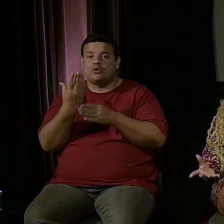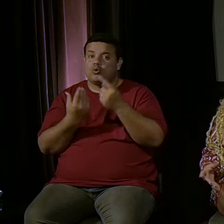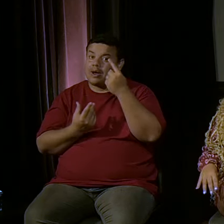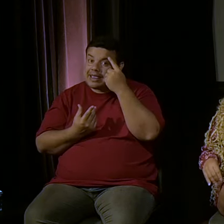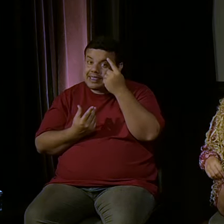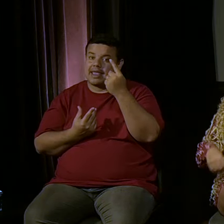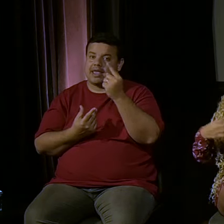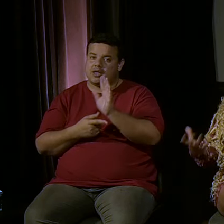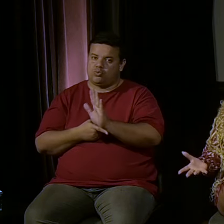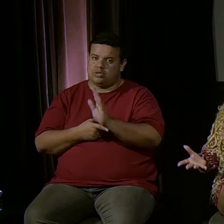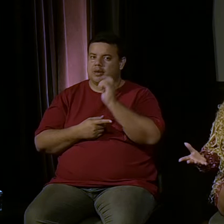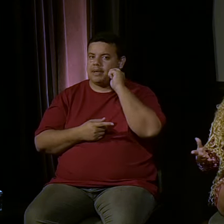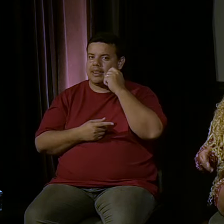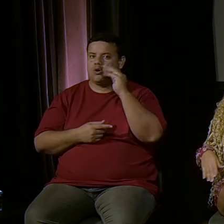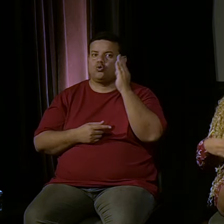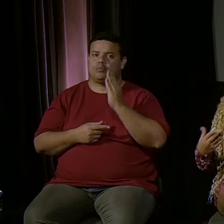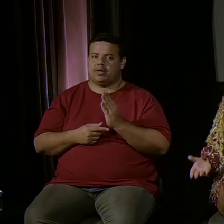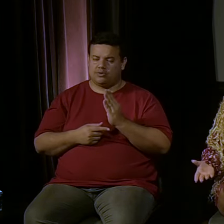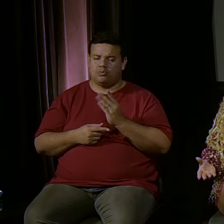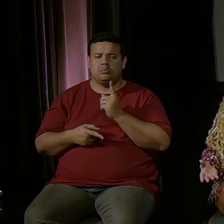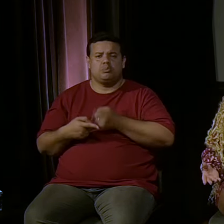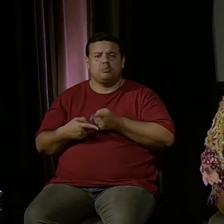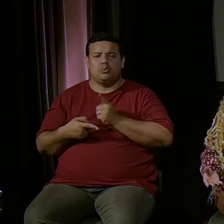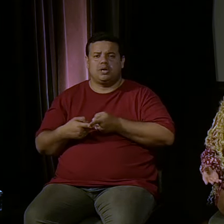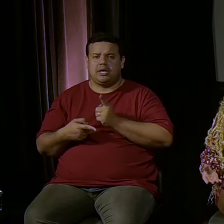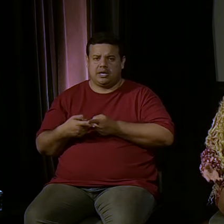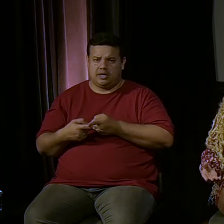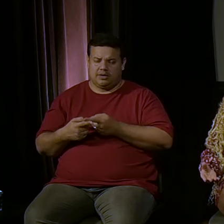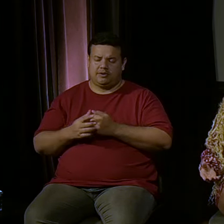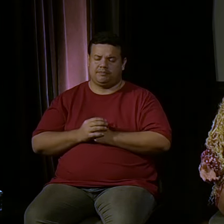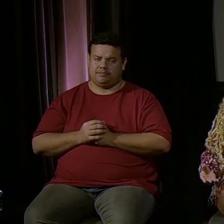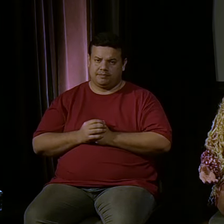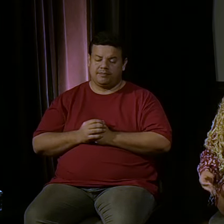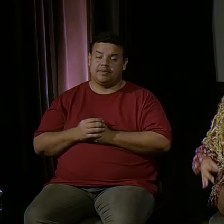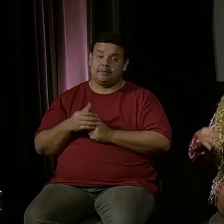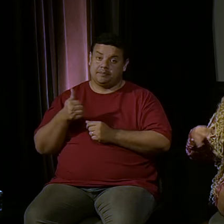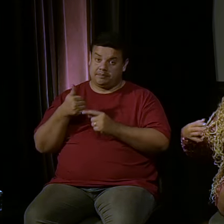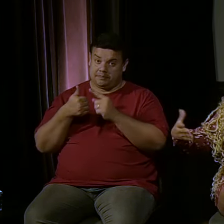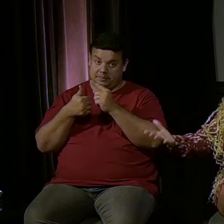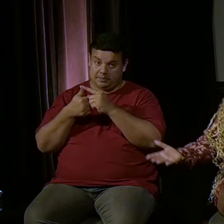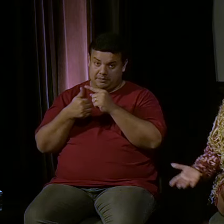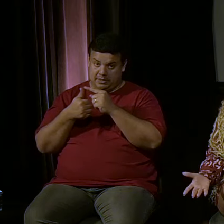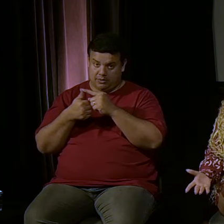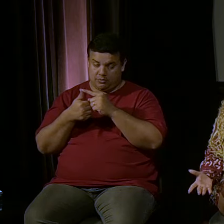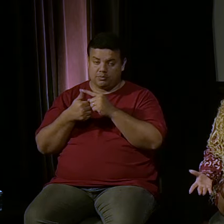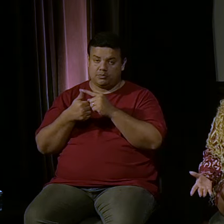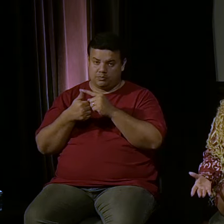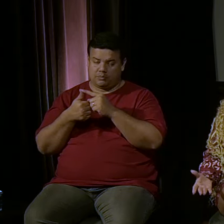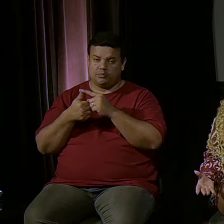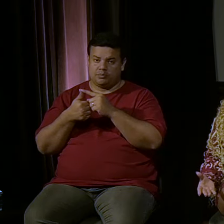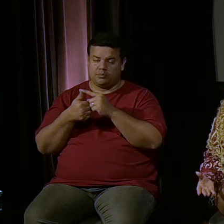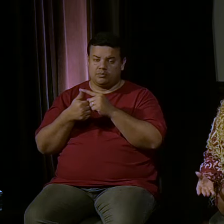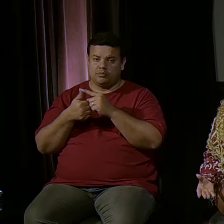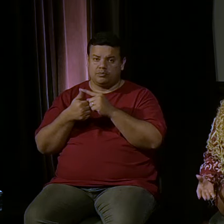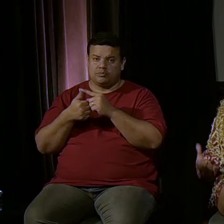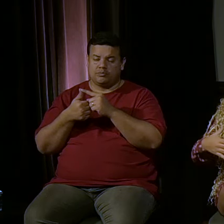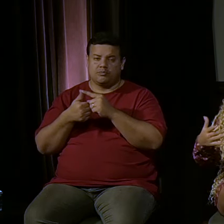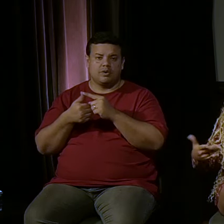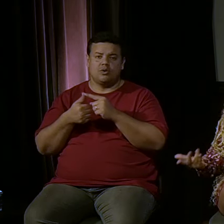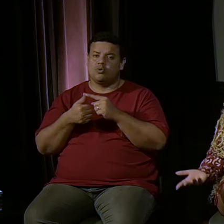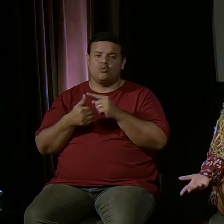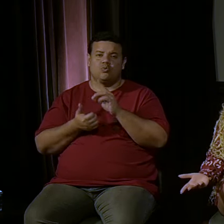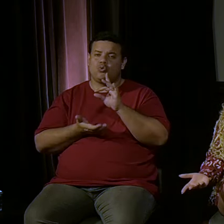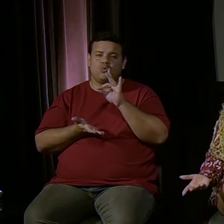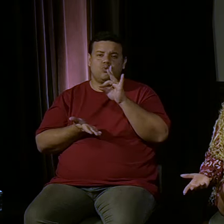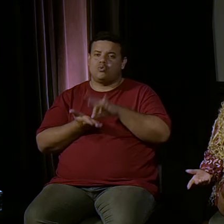Brasil. E por que isso? Porque, primeiro, que temporalmente isso não é uma